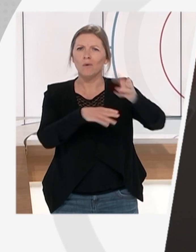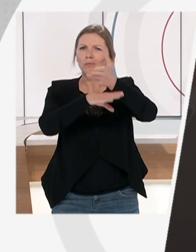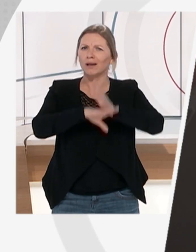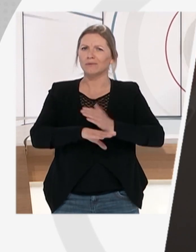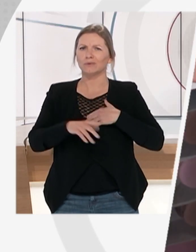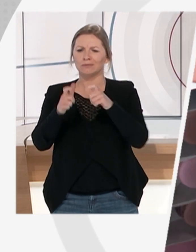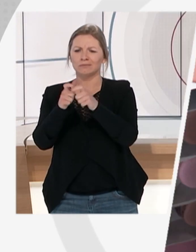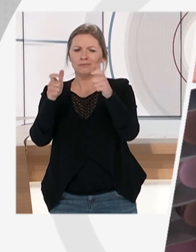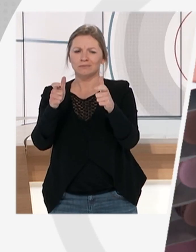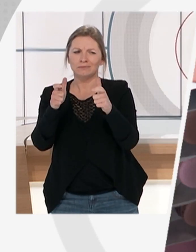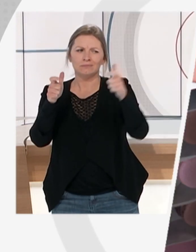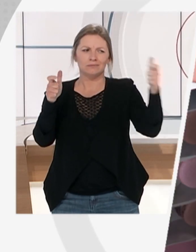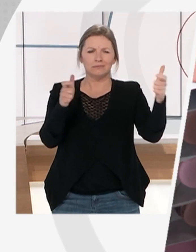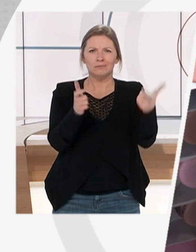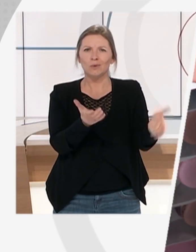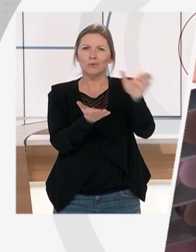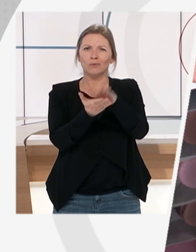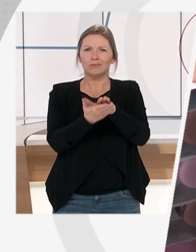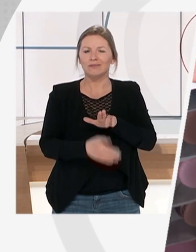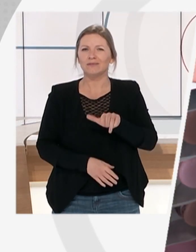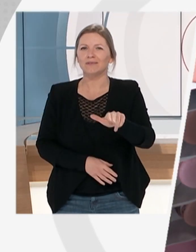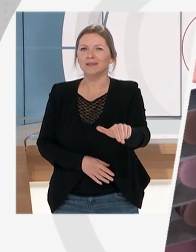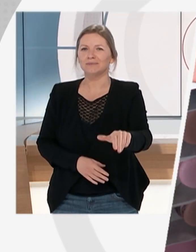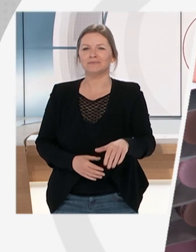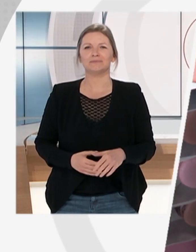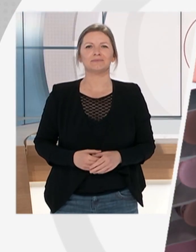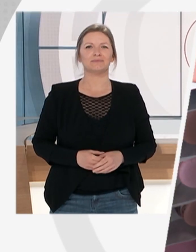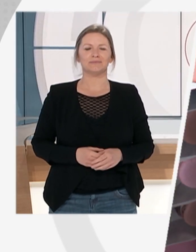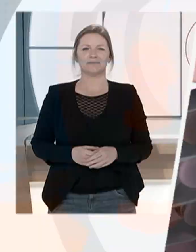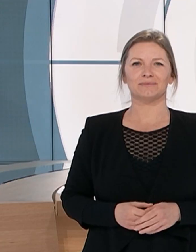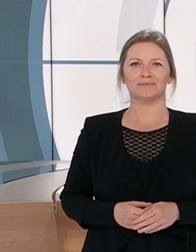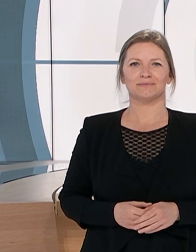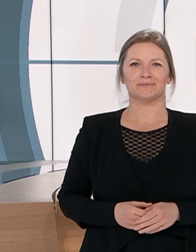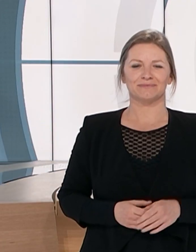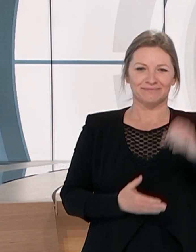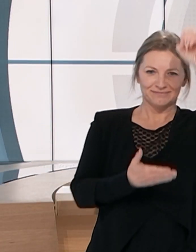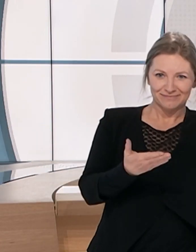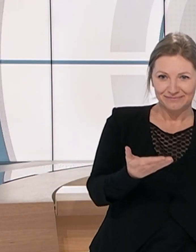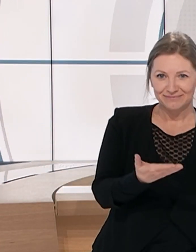vont doubler de surface ou quand macaron rime avec expansion.